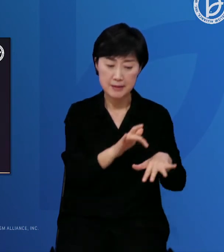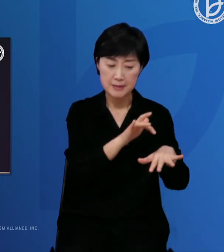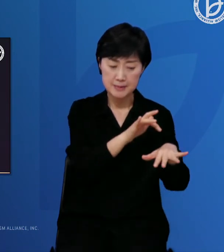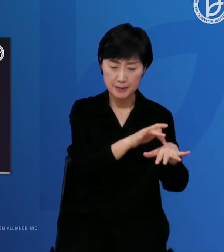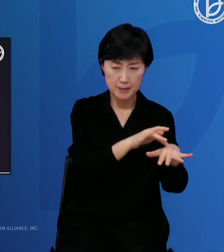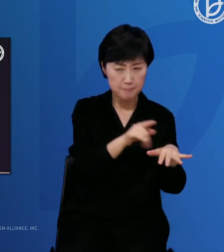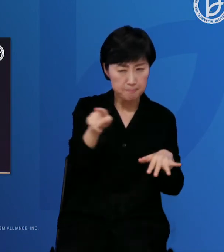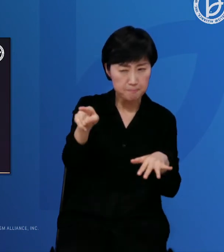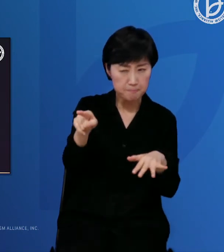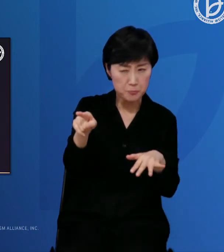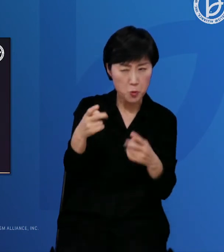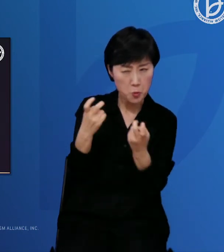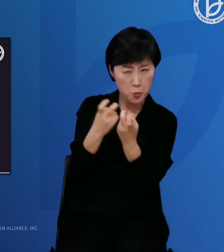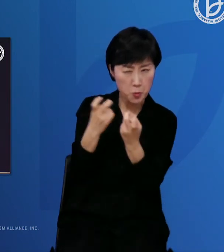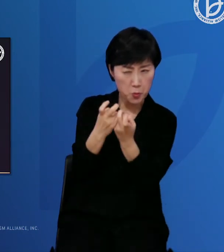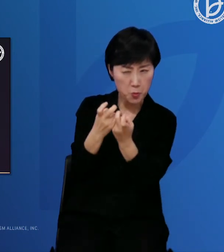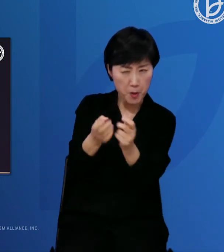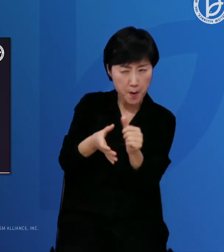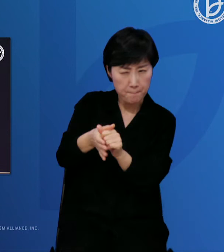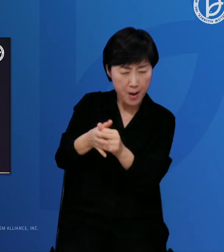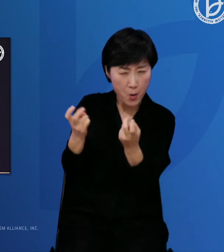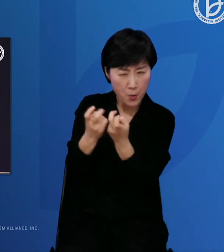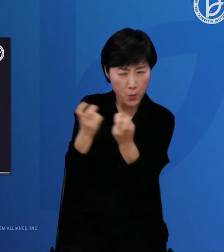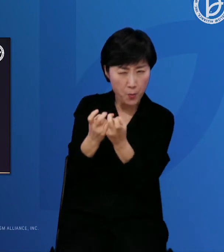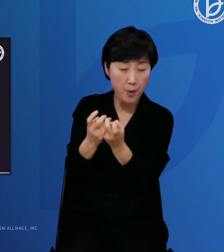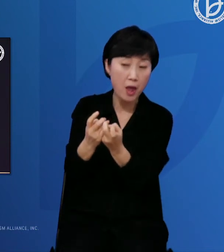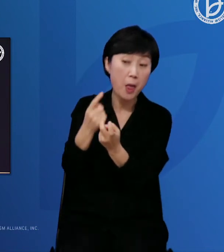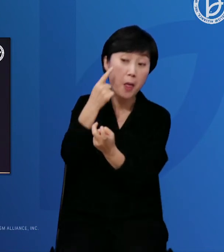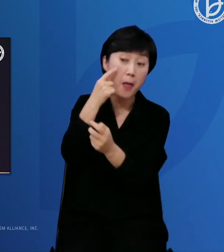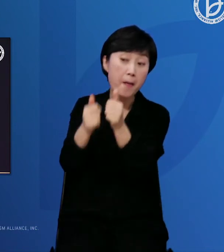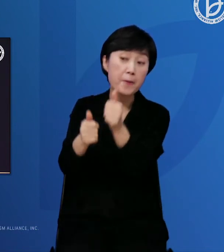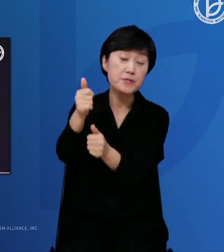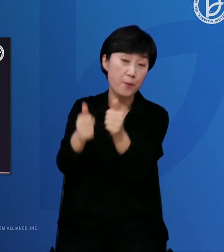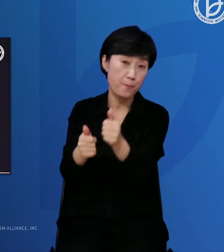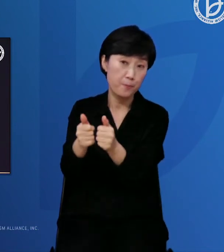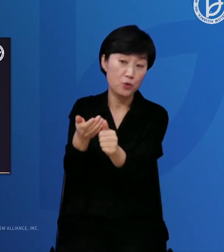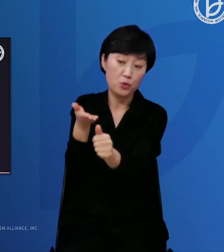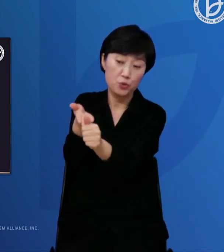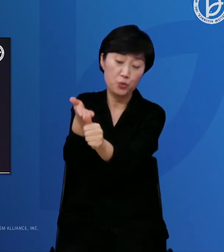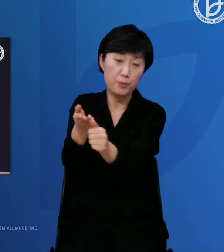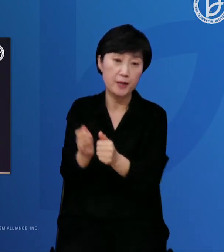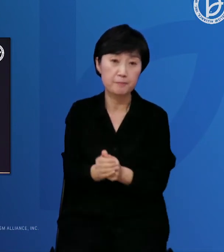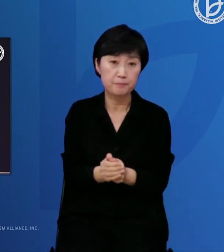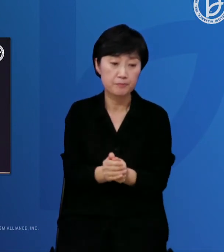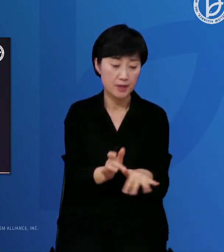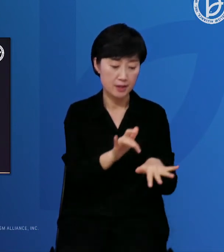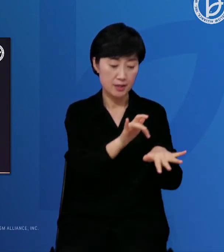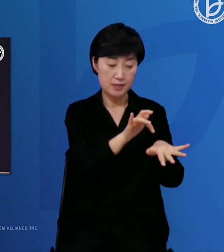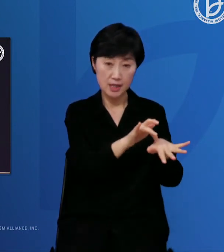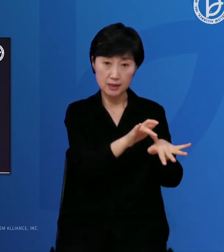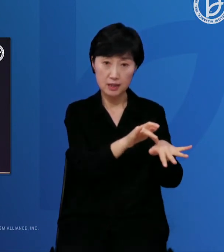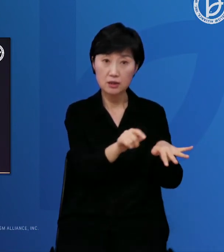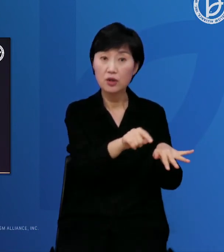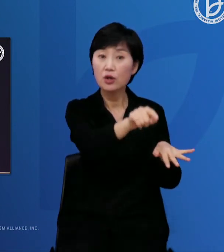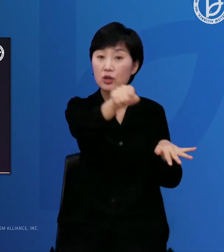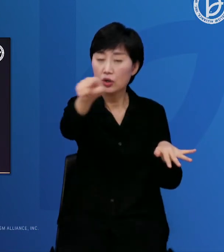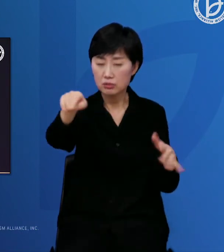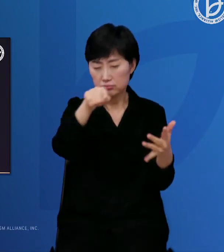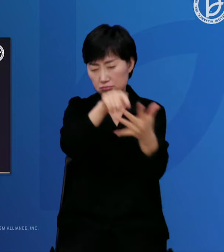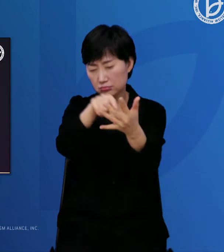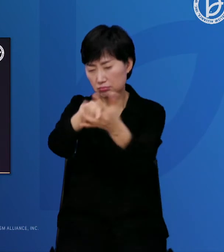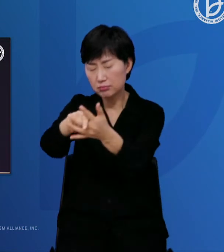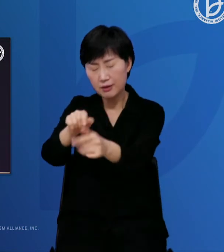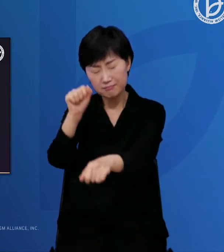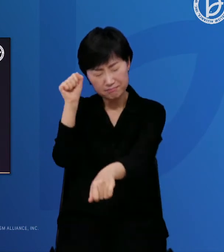겁니다. And that's why he comes before him with this tremendous test in hand. 사단은 여러분을 잘 알고 있습니다. 걱정할 필요 없습니다. Satan knows